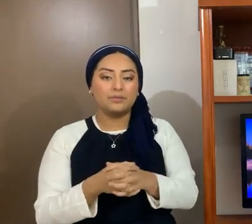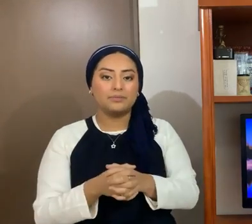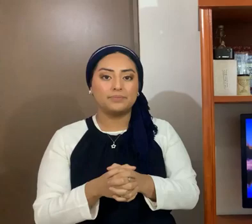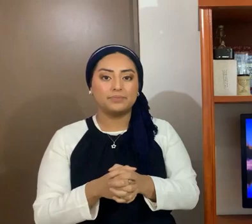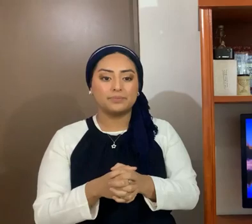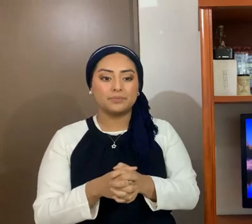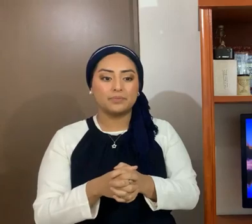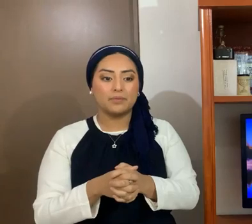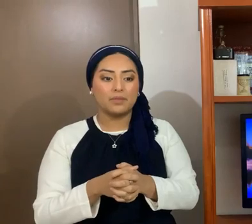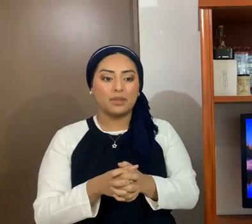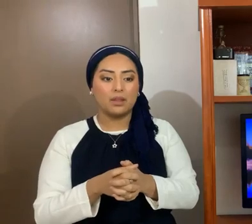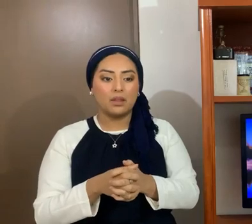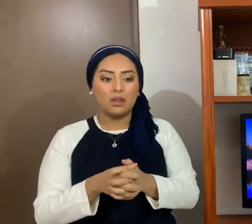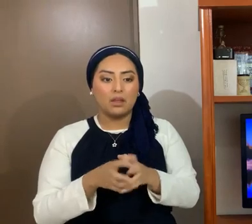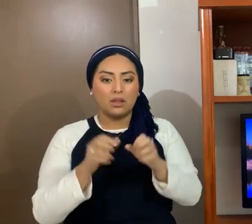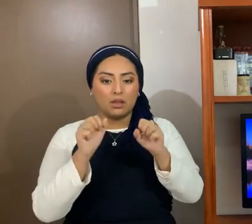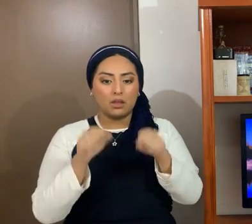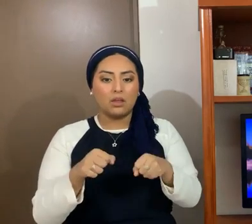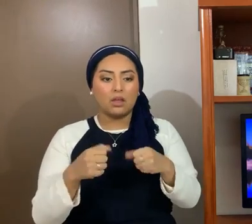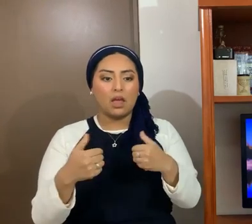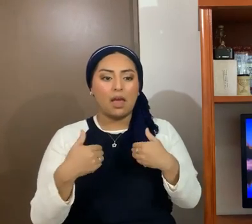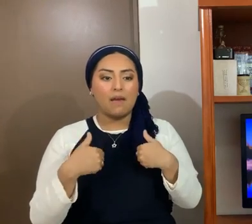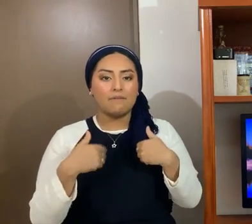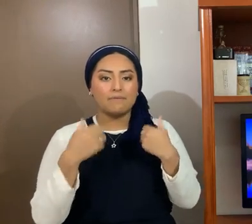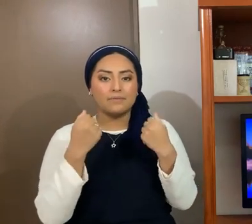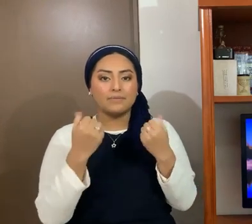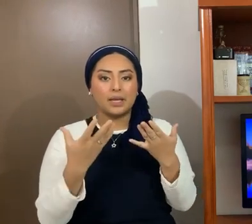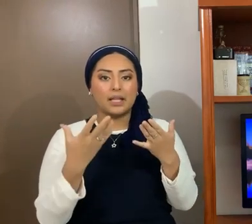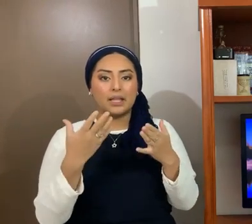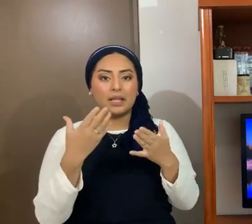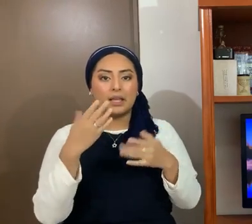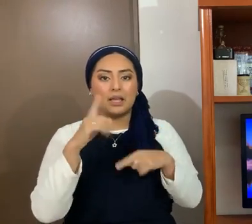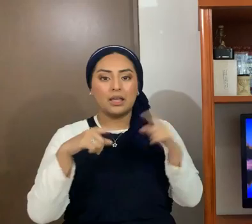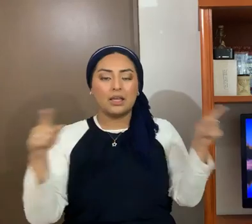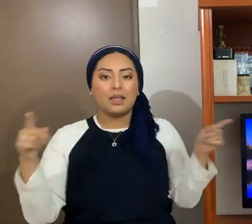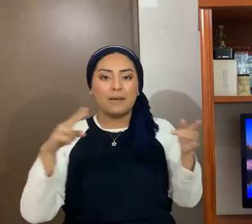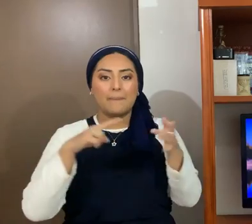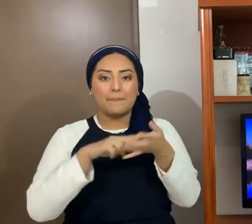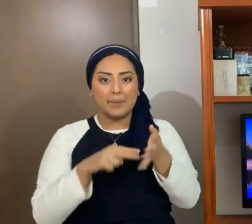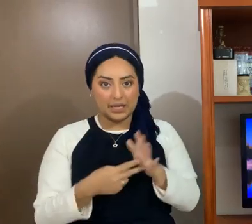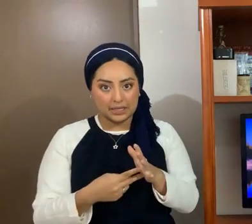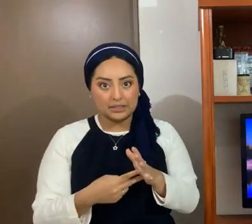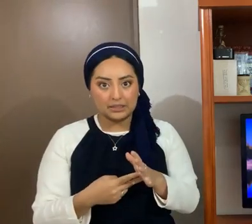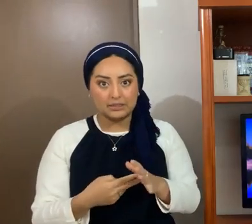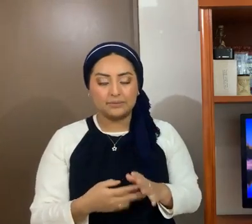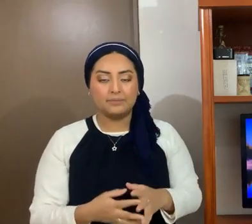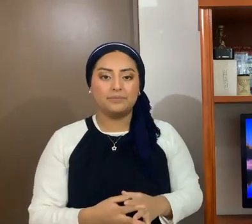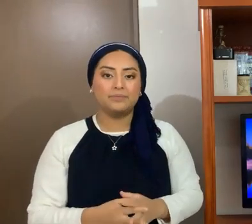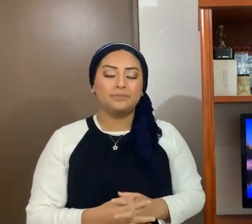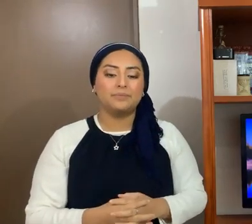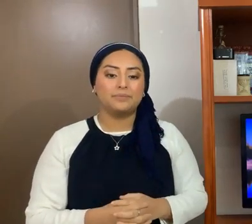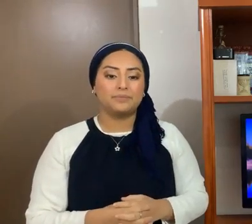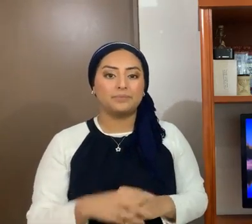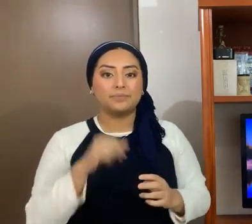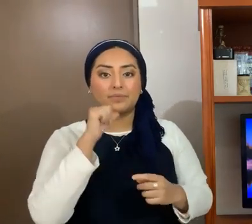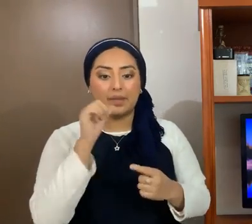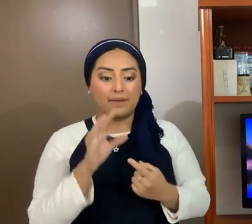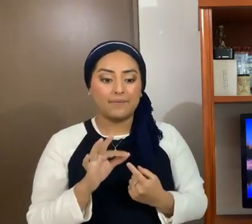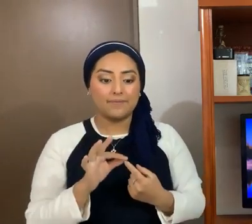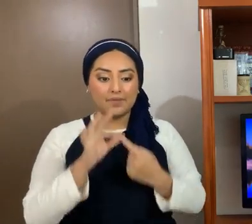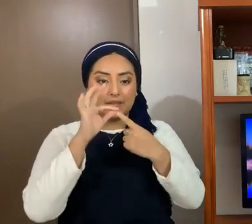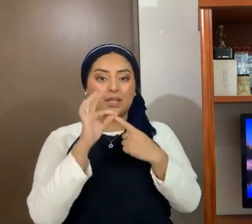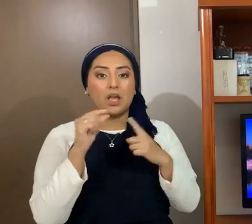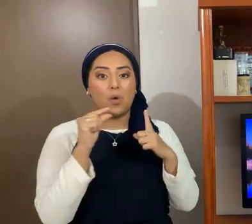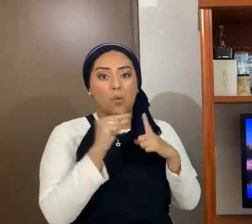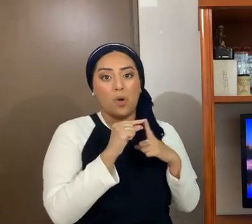No, puede tener un significado distinto porque no hay una expresión de una palabra en el